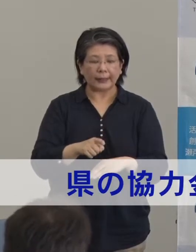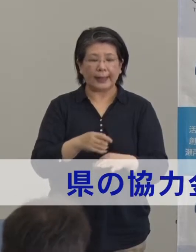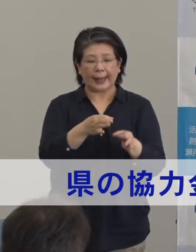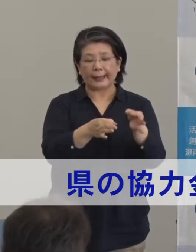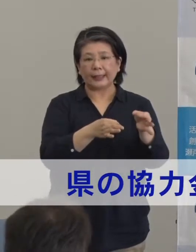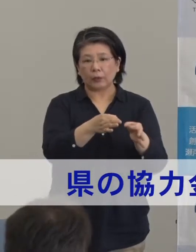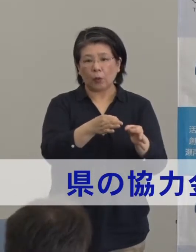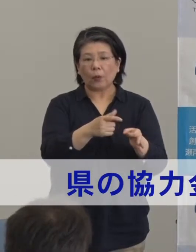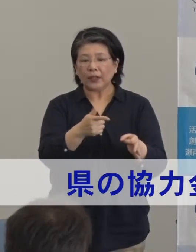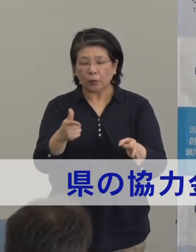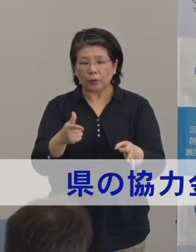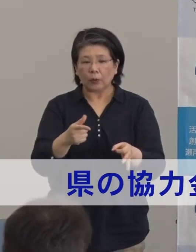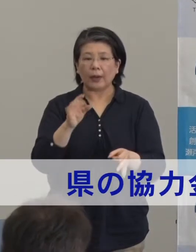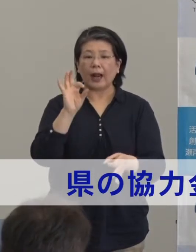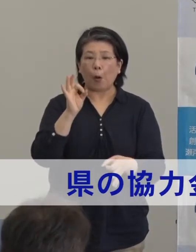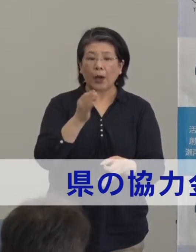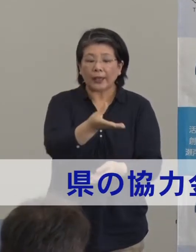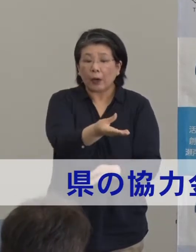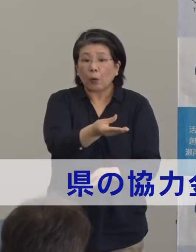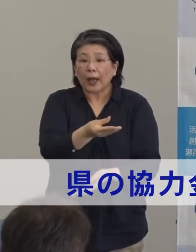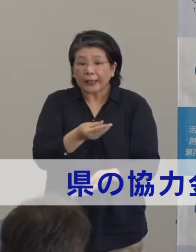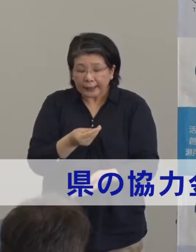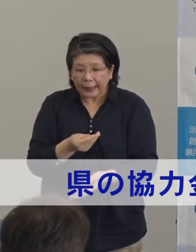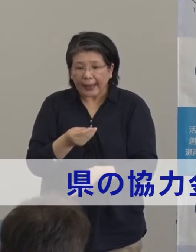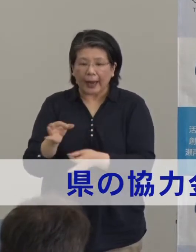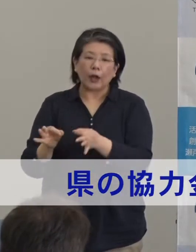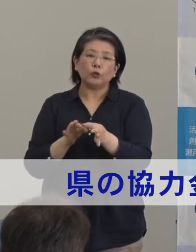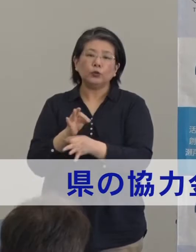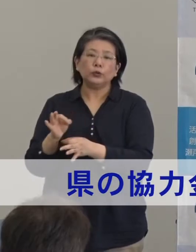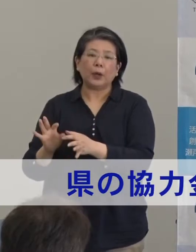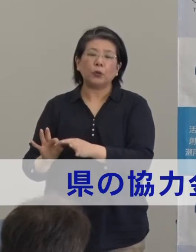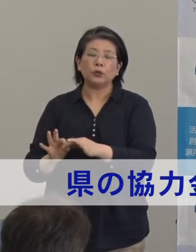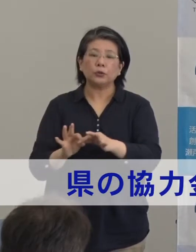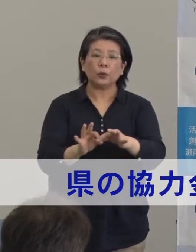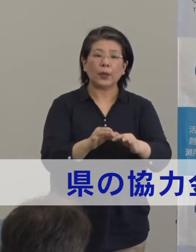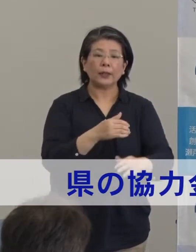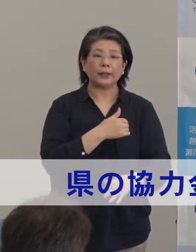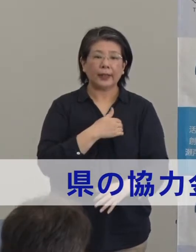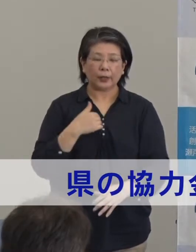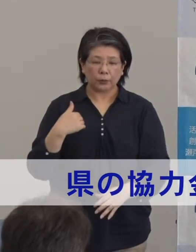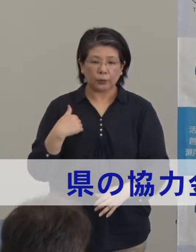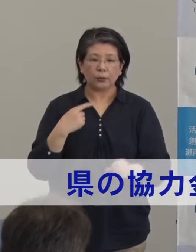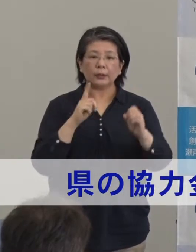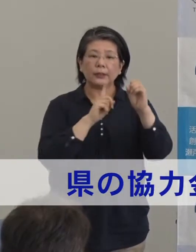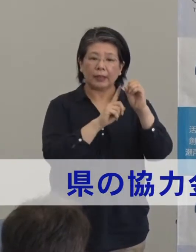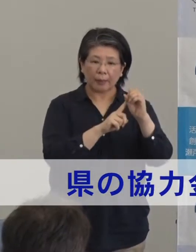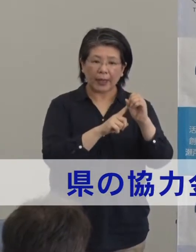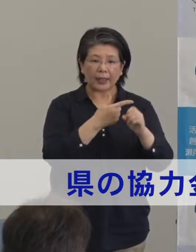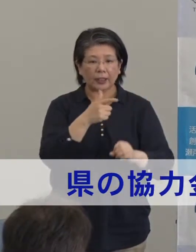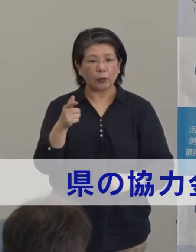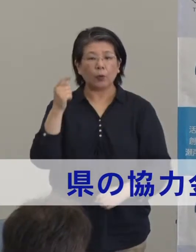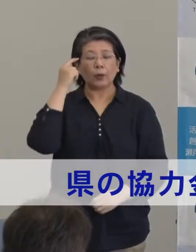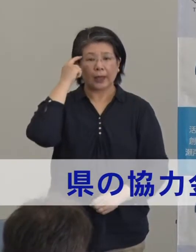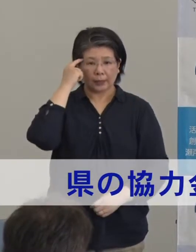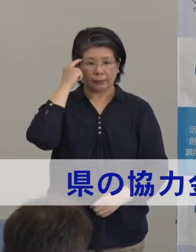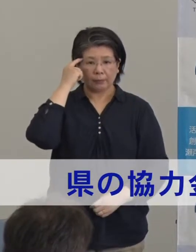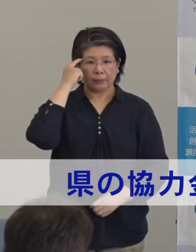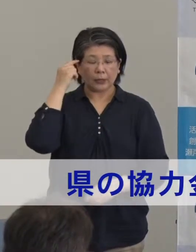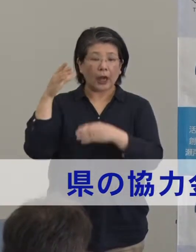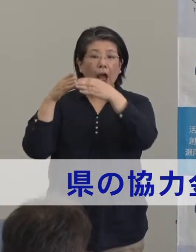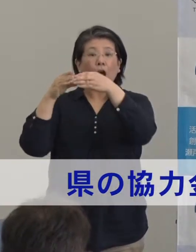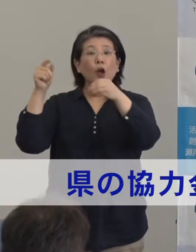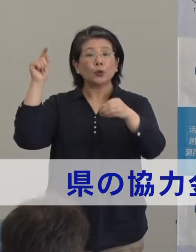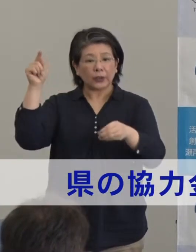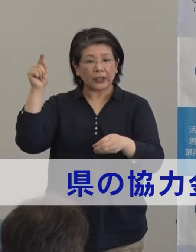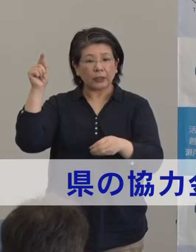していくようにも向かっていっていただきたいと。でまあ、これに国の方の事業化、持続化給付金あ